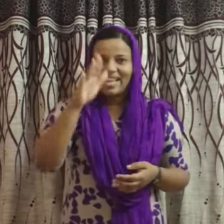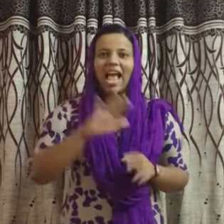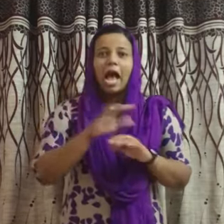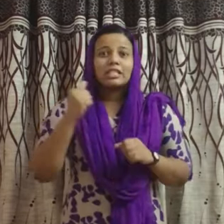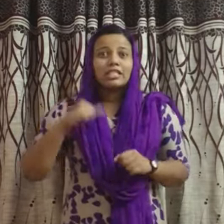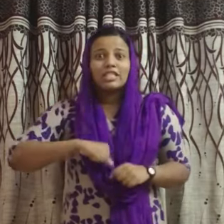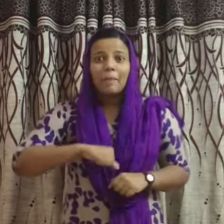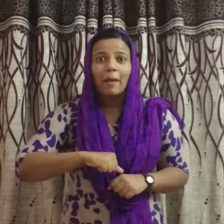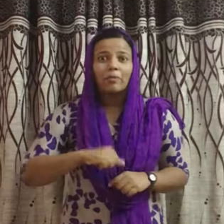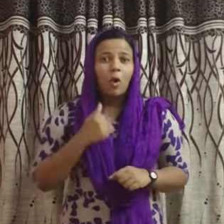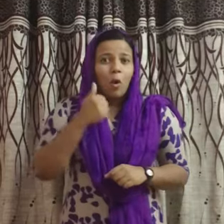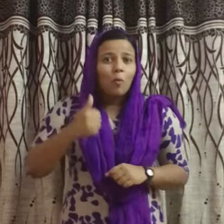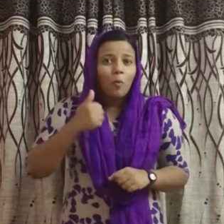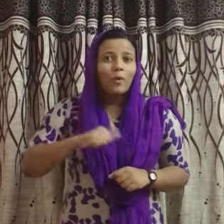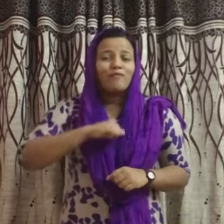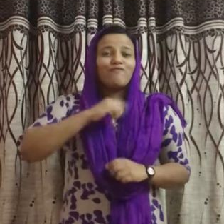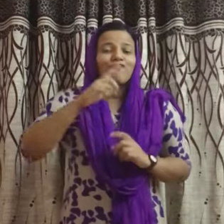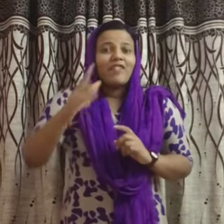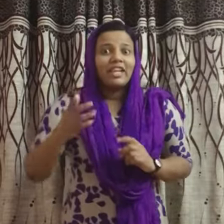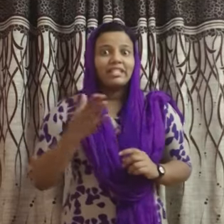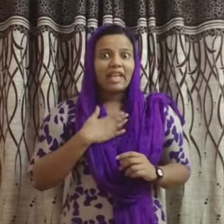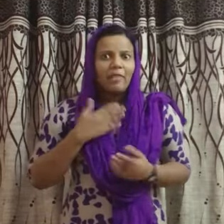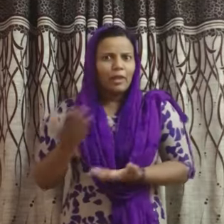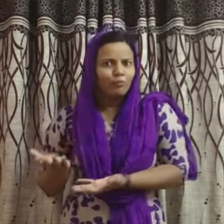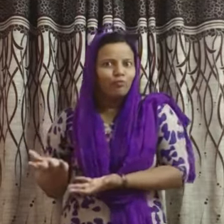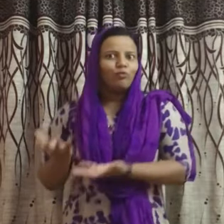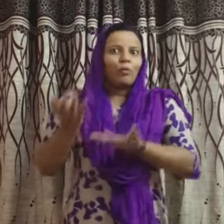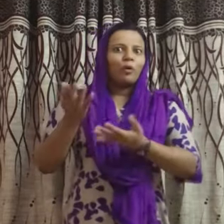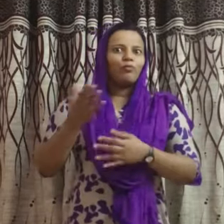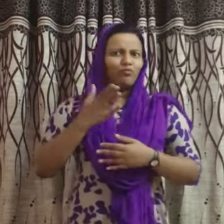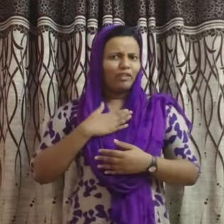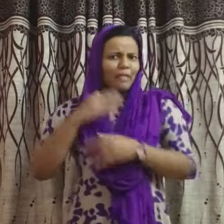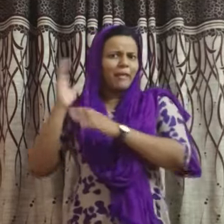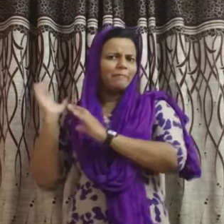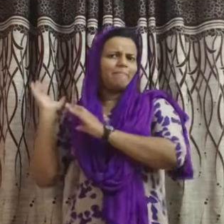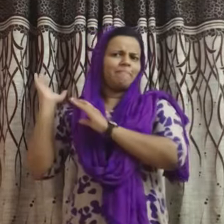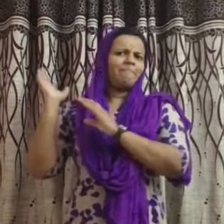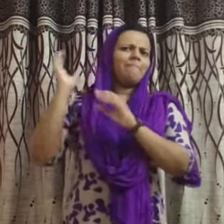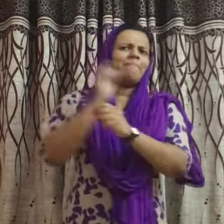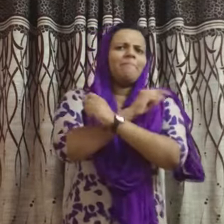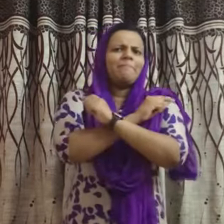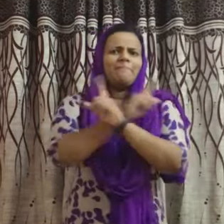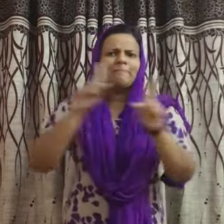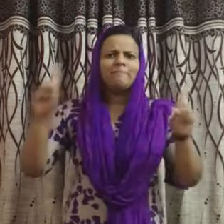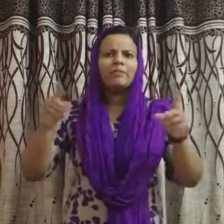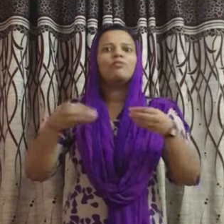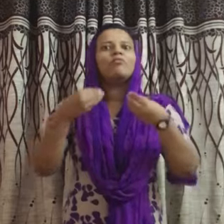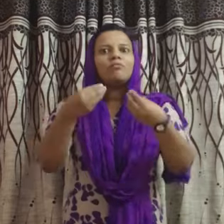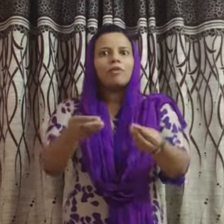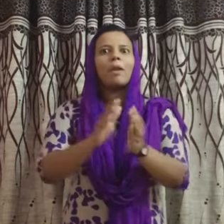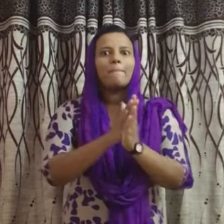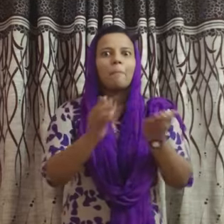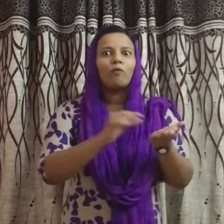നിങ്ങളെ ചുമക്കും. ഞാൻ ചെയ്തിരിക്കുന്നു. ഞാൻ വഹിക്കുകയും ഞാൻ ചുമന്ന് വിടുവിക്കുകയും ചെയ്യും. അപ്പോൾ ഇവിടെ എന്തൊരു വലിയ